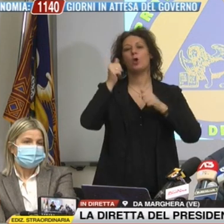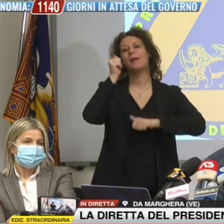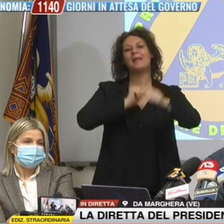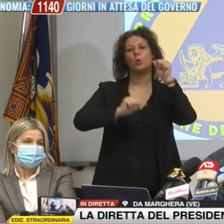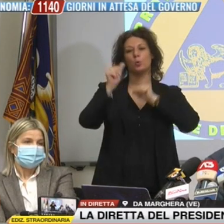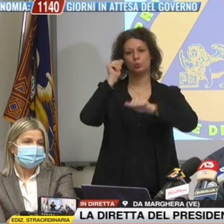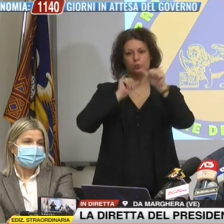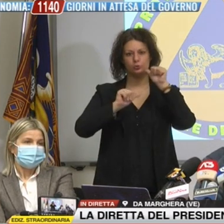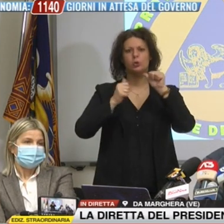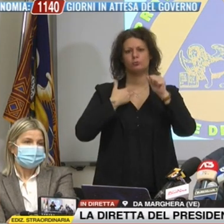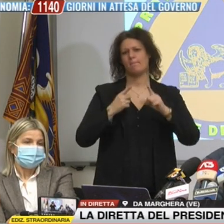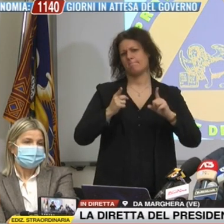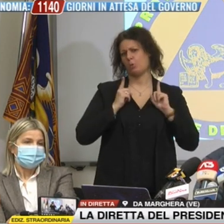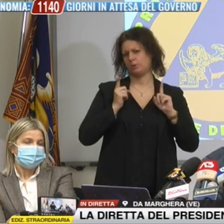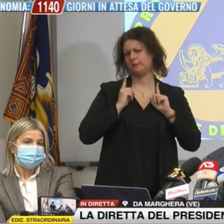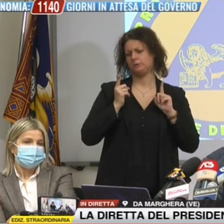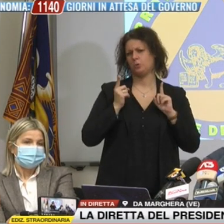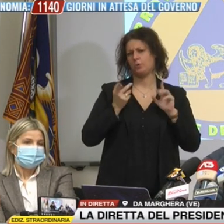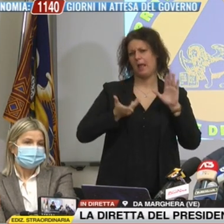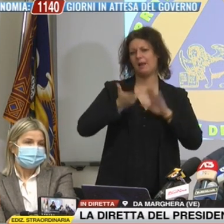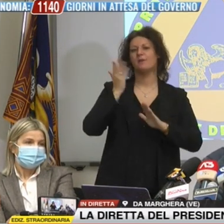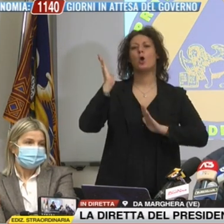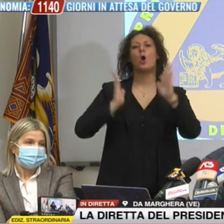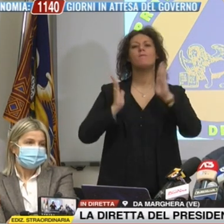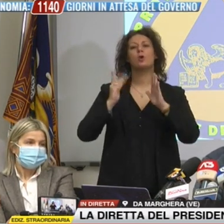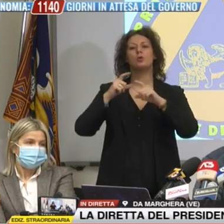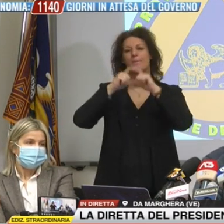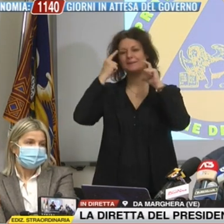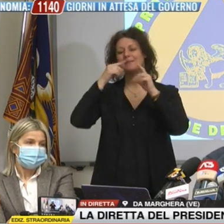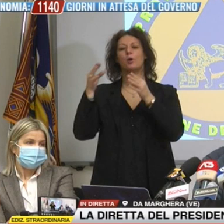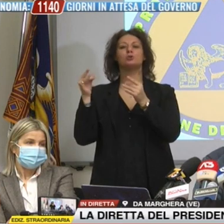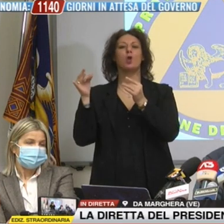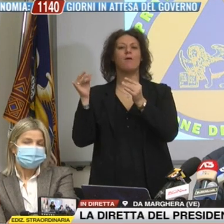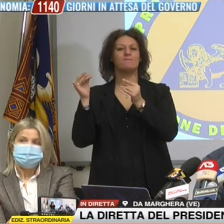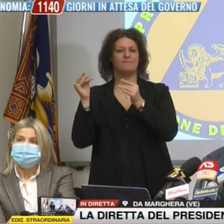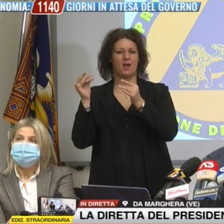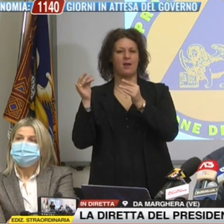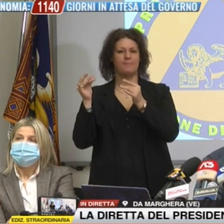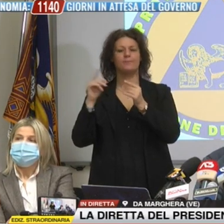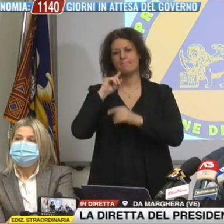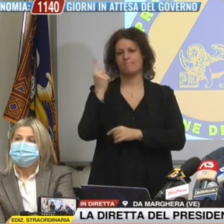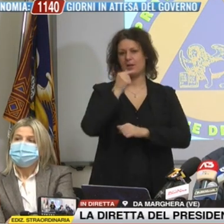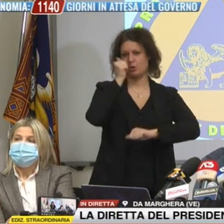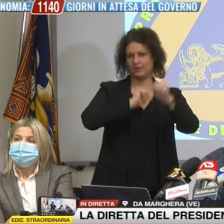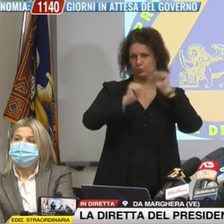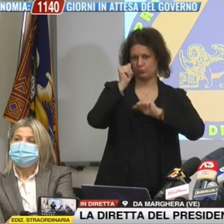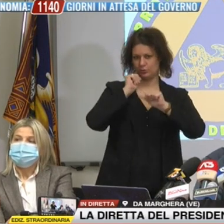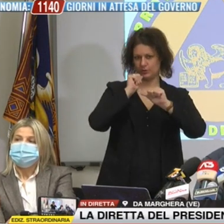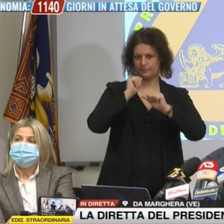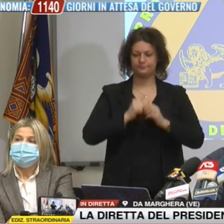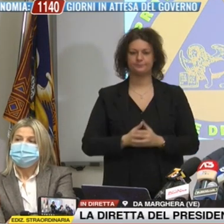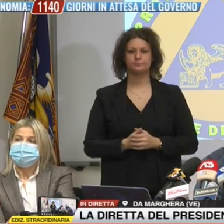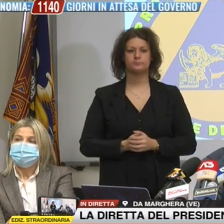una protezione più elevata rispetto a quelle di stoffa normale. Comunque però la mascherina abbatte le goccioline, che